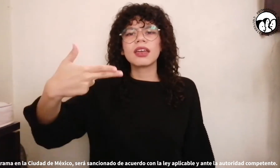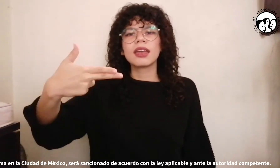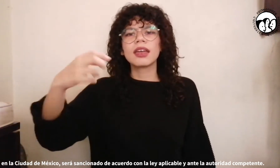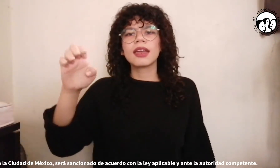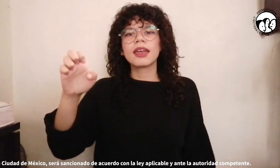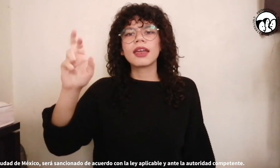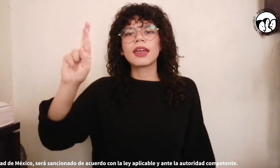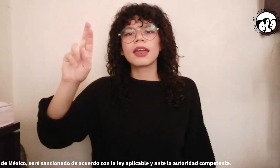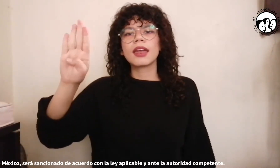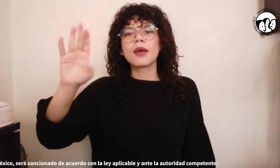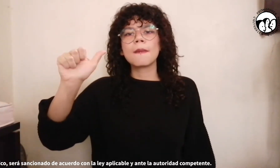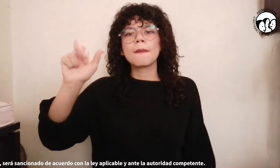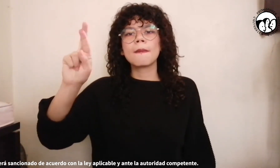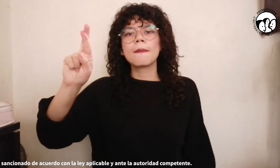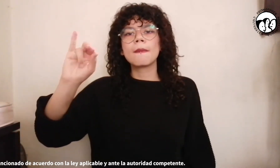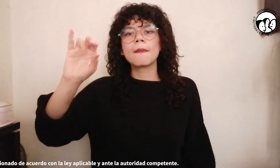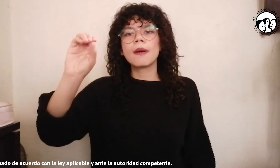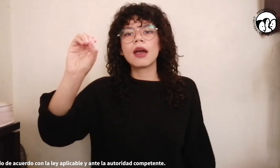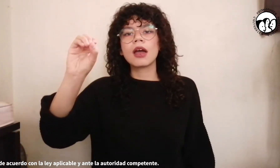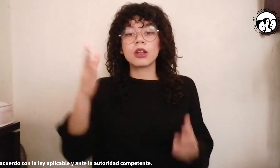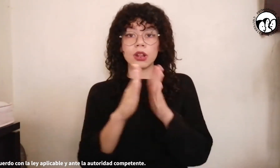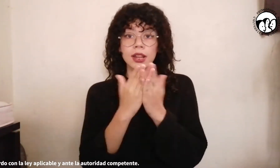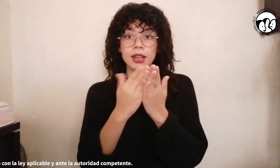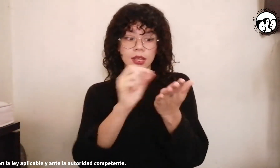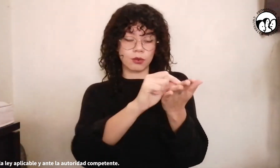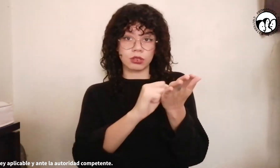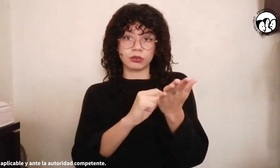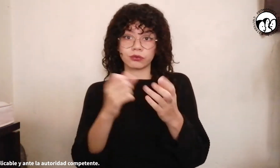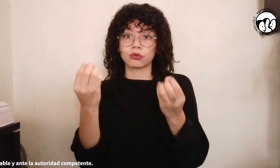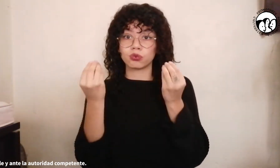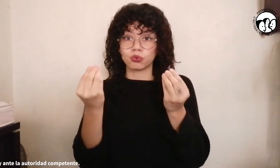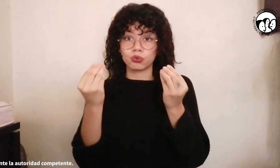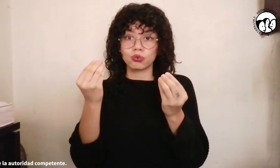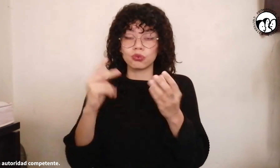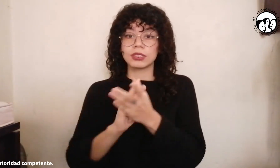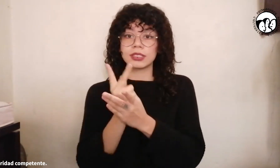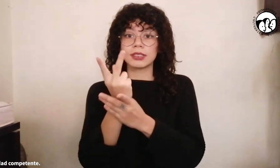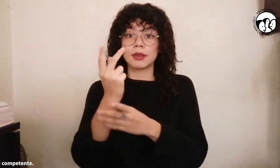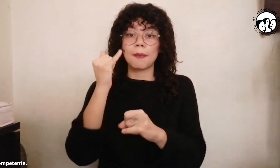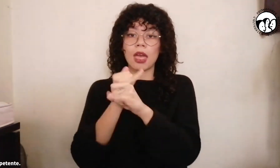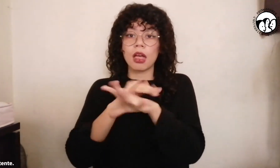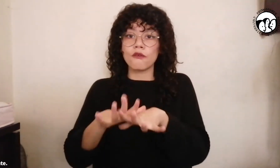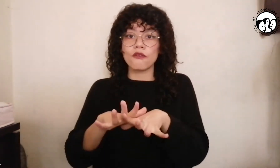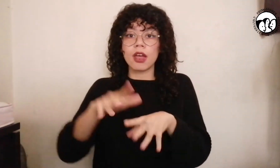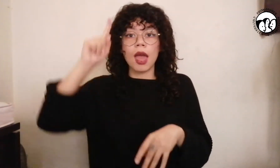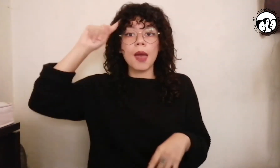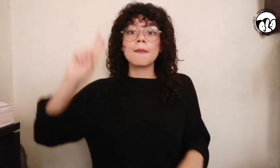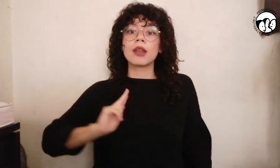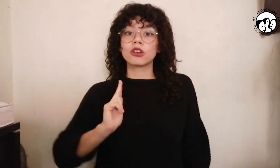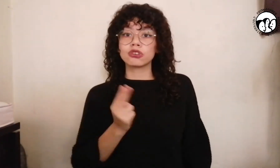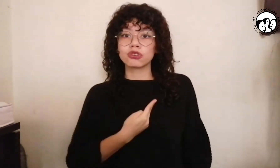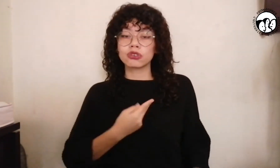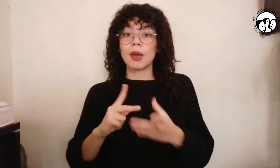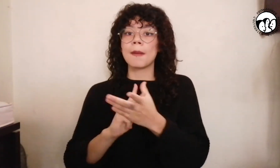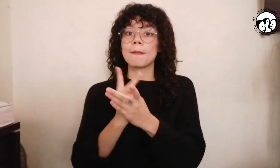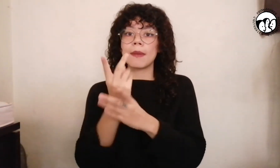permite familiarizarnos con cada una de las plantas. Dibujaremos la ruda y pondremos sus propiedades y